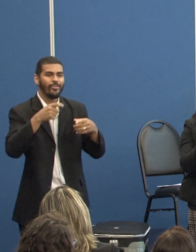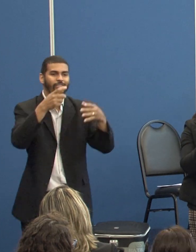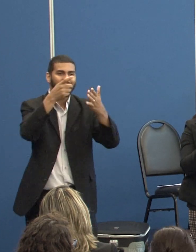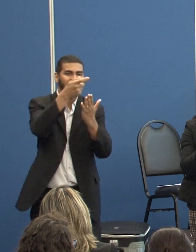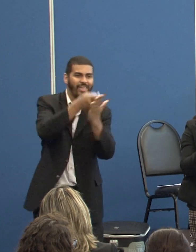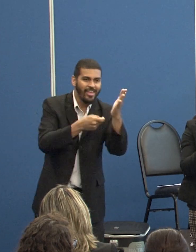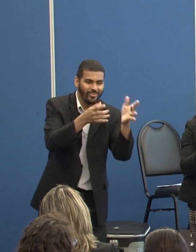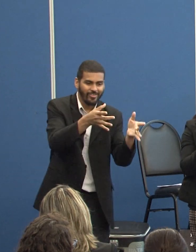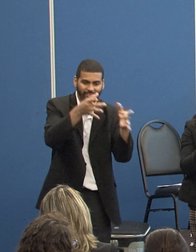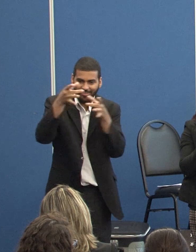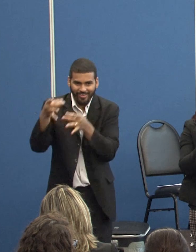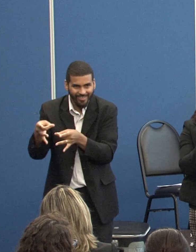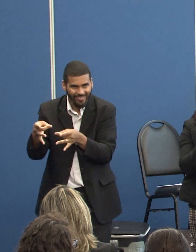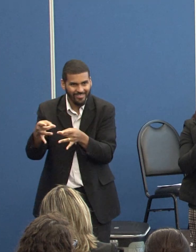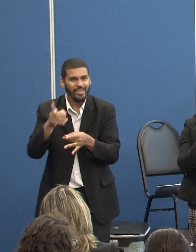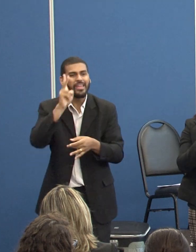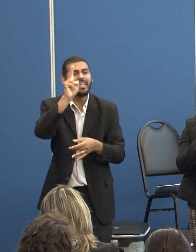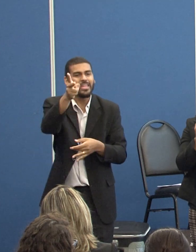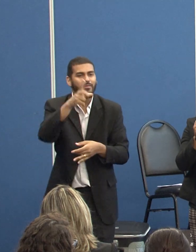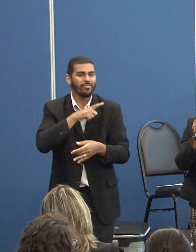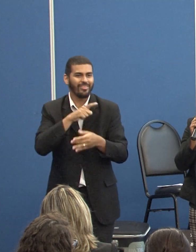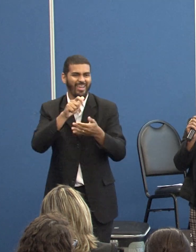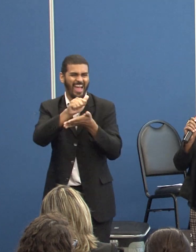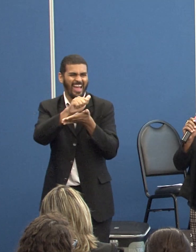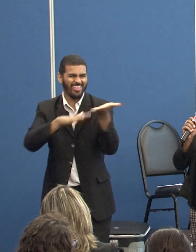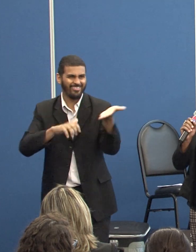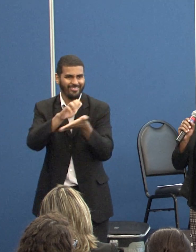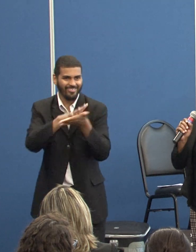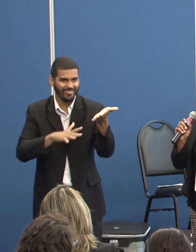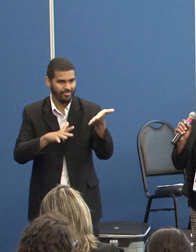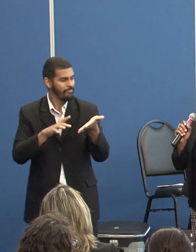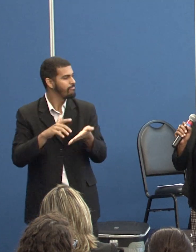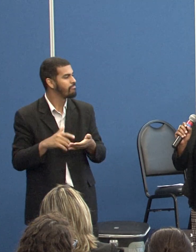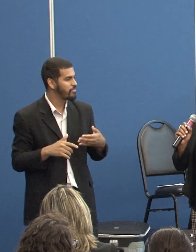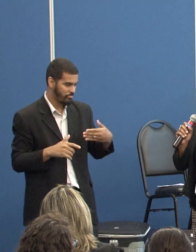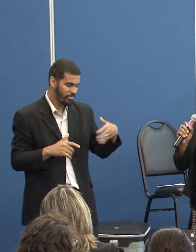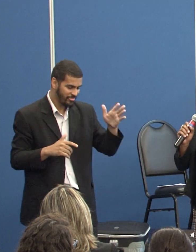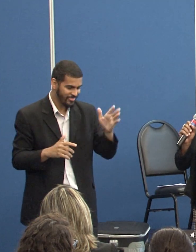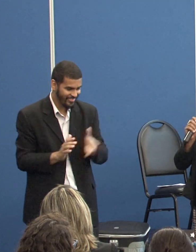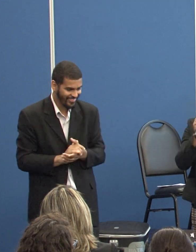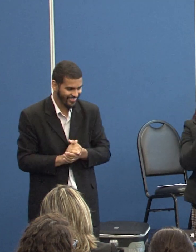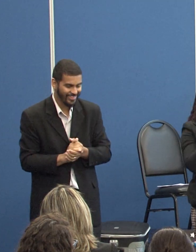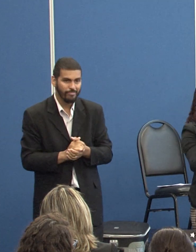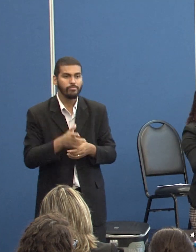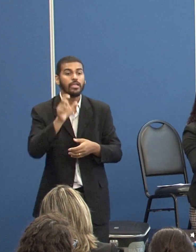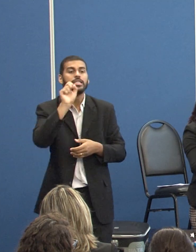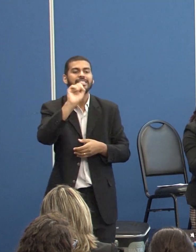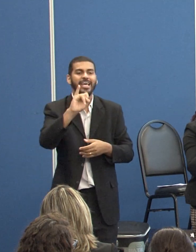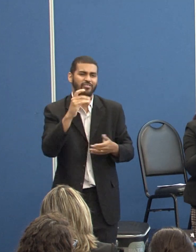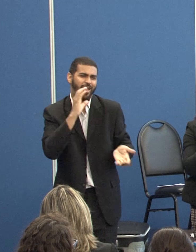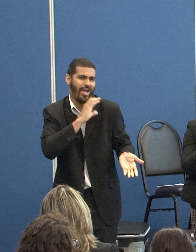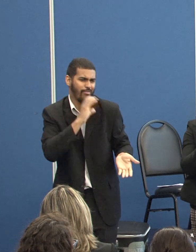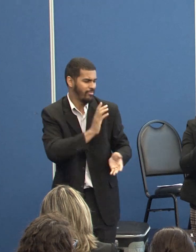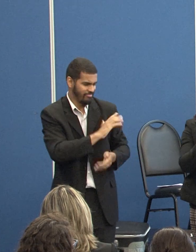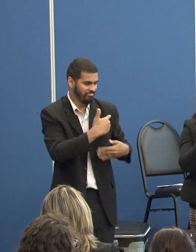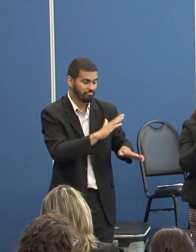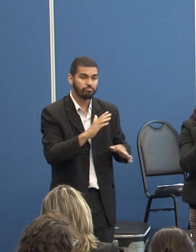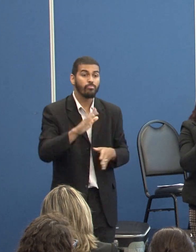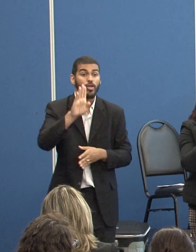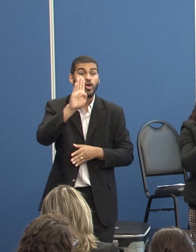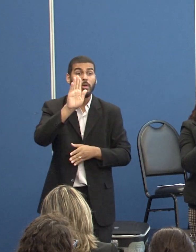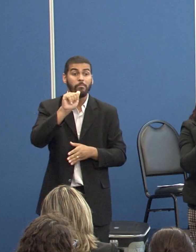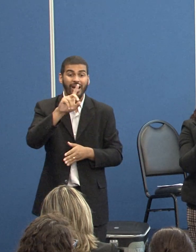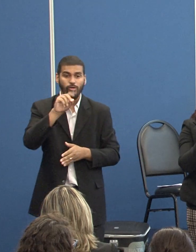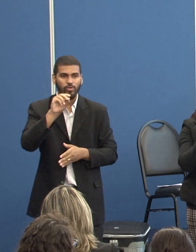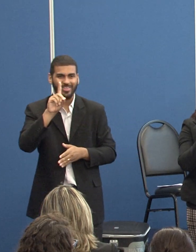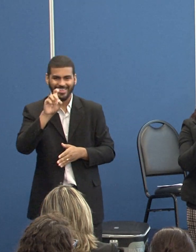da Libras. Quando a gente fala banco de dados, desculpa, eu estou rápida, né? Quando a gente fala banco de dados, eu não vou